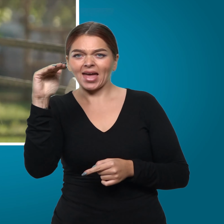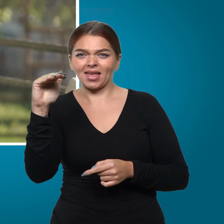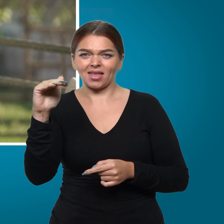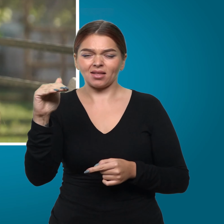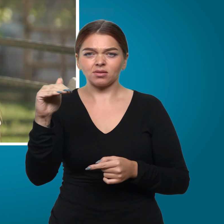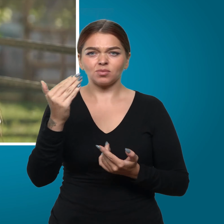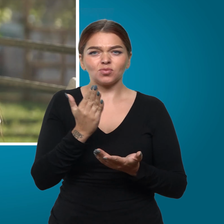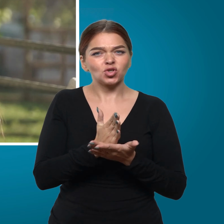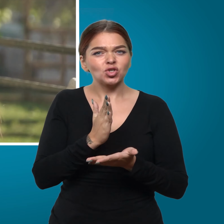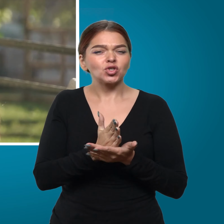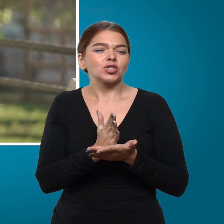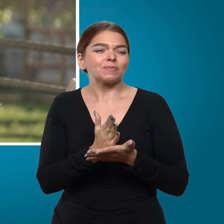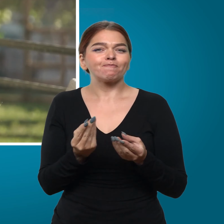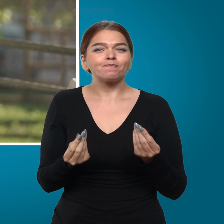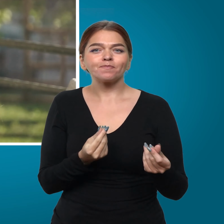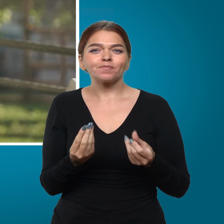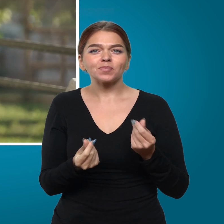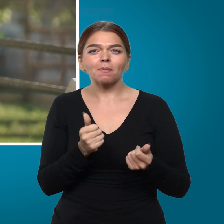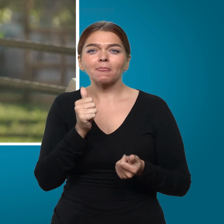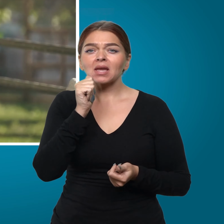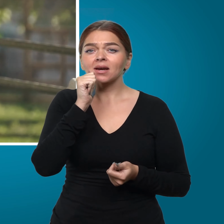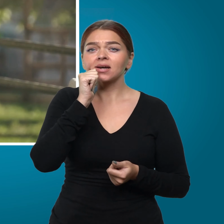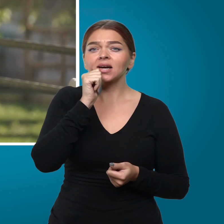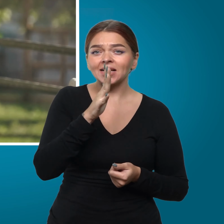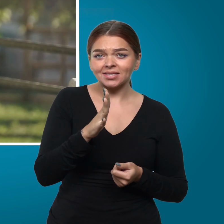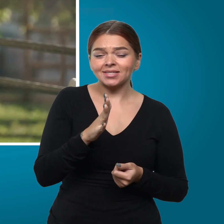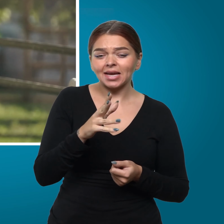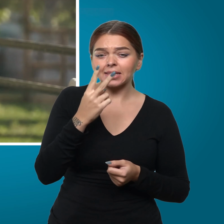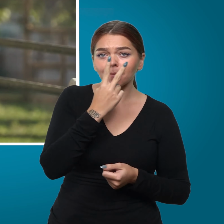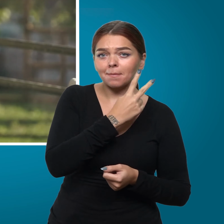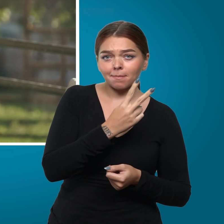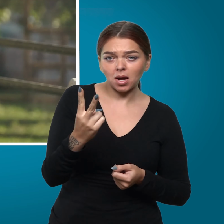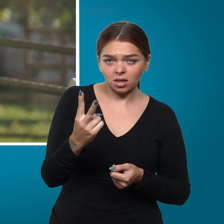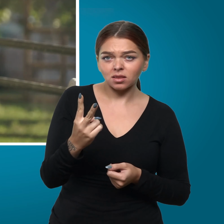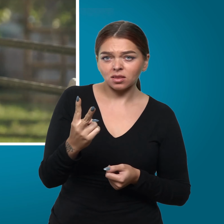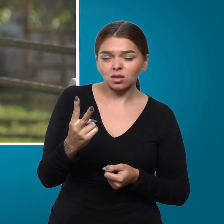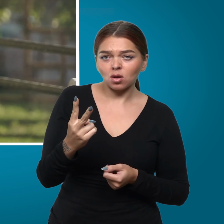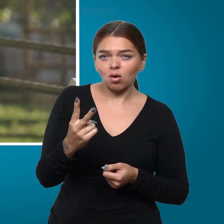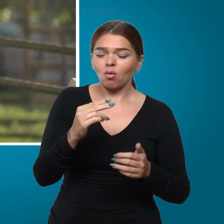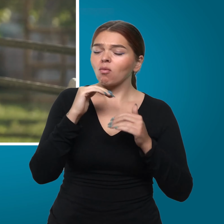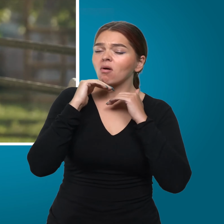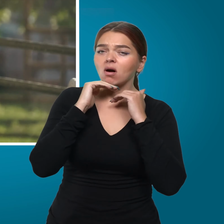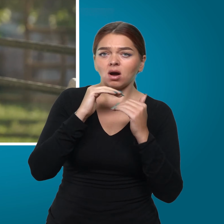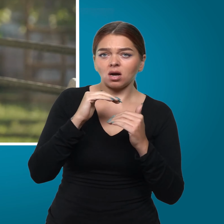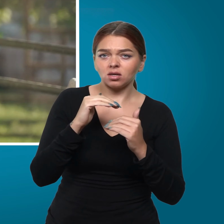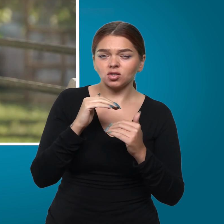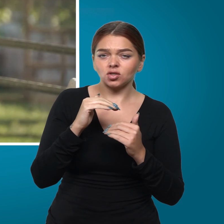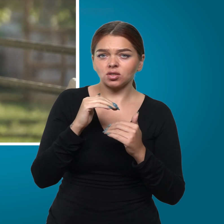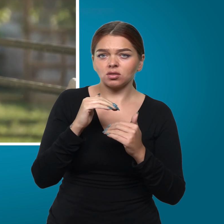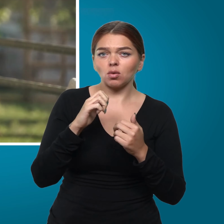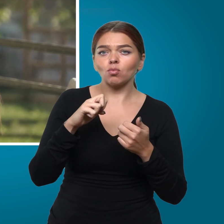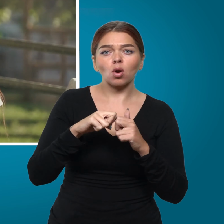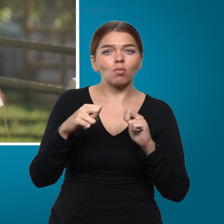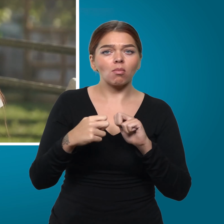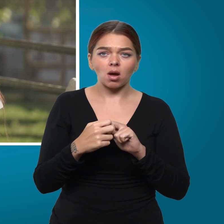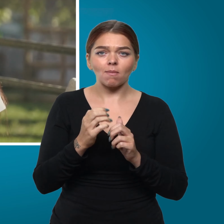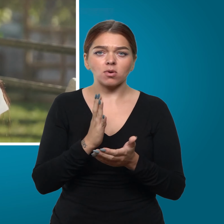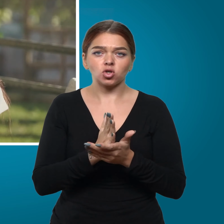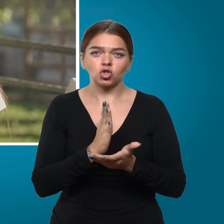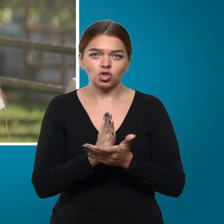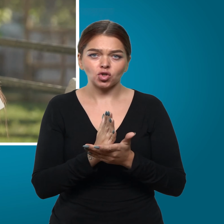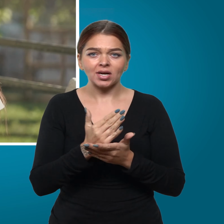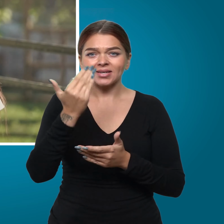ryšio. Taip, gal tu turi vieną draugą, gal du, gal tu esi ir tenais turi daug followerių, bet tai